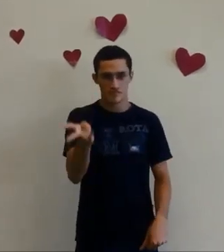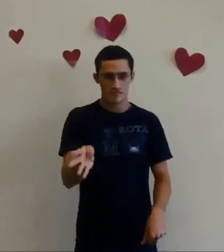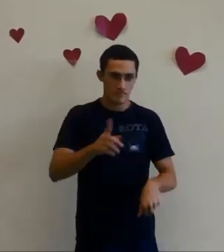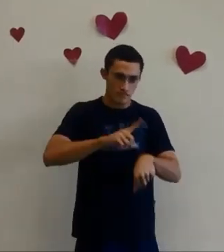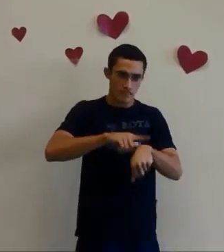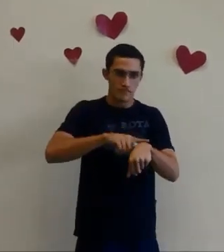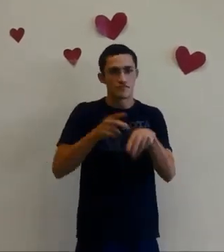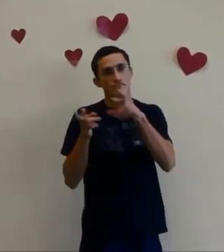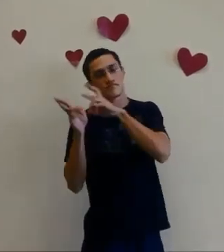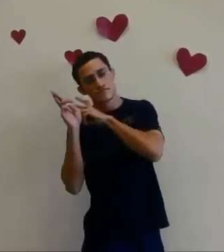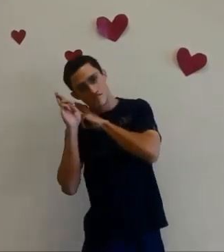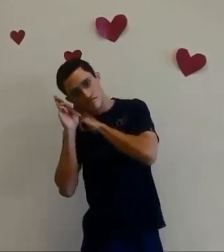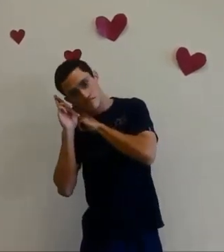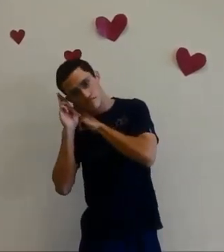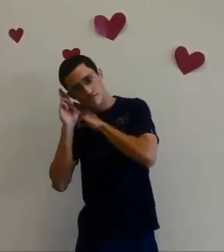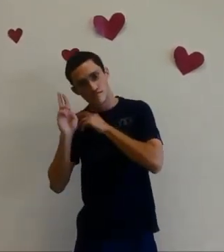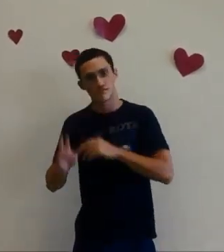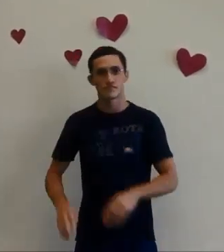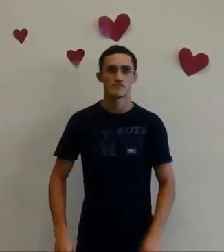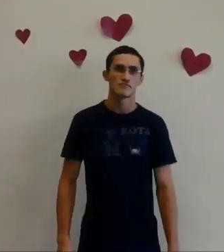amanhecer e até quando eu me deito.